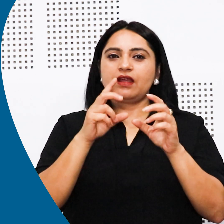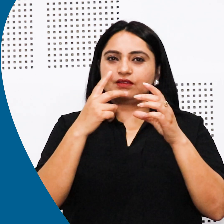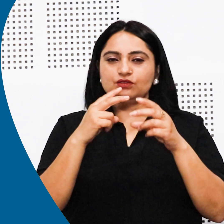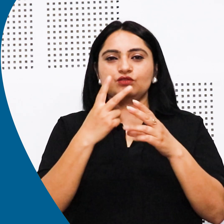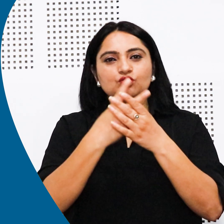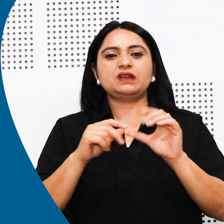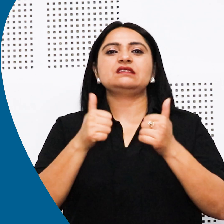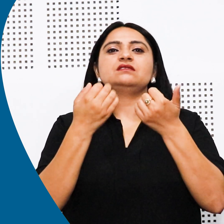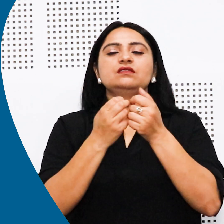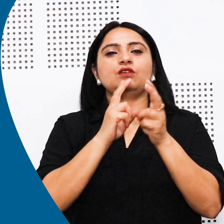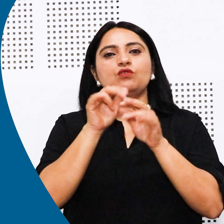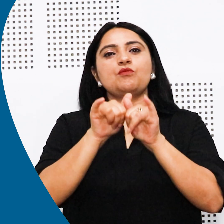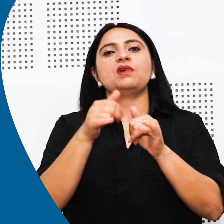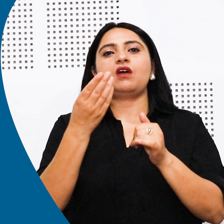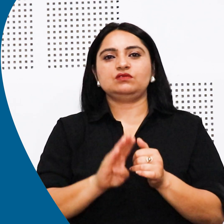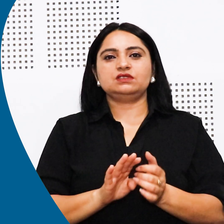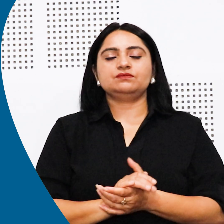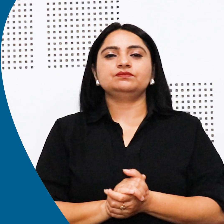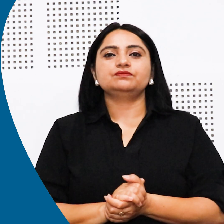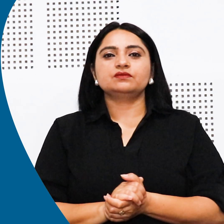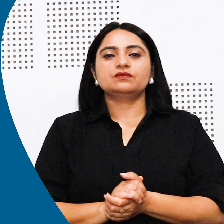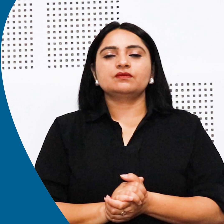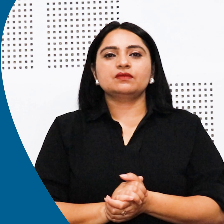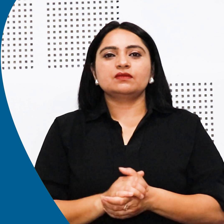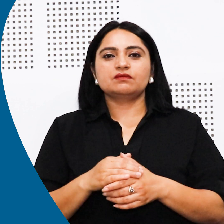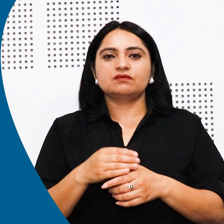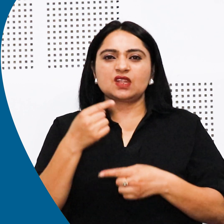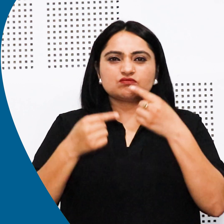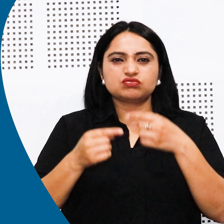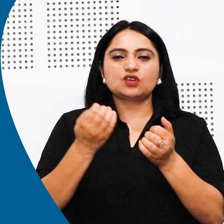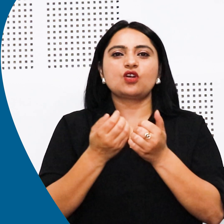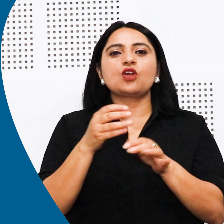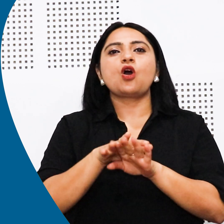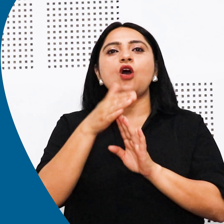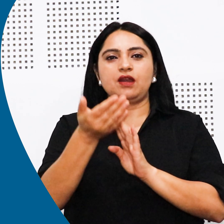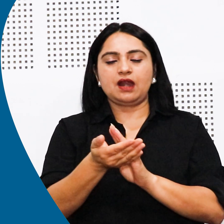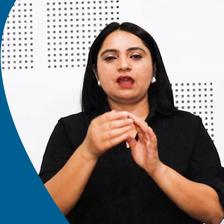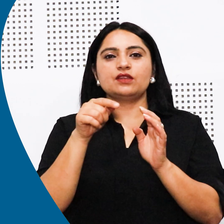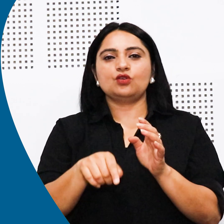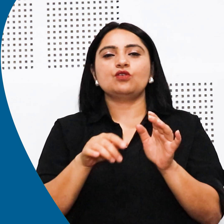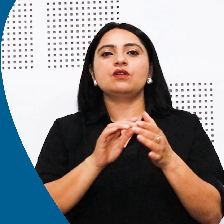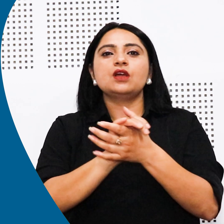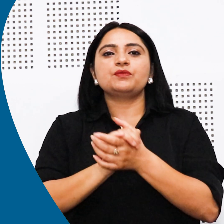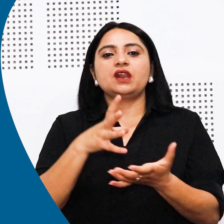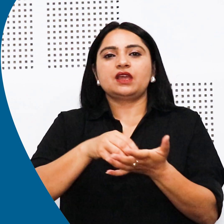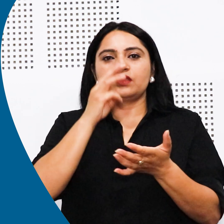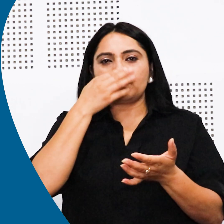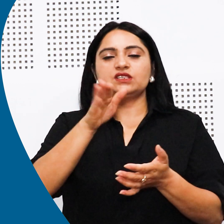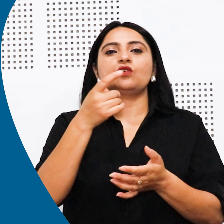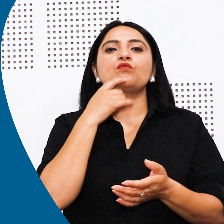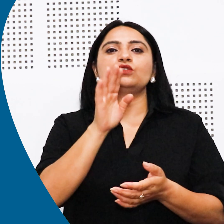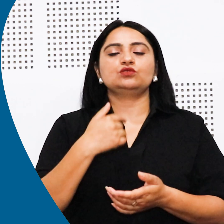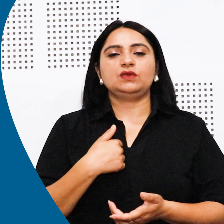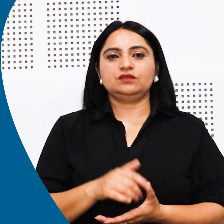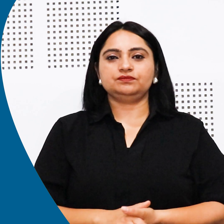कुरा मिलाउनु हुने रहेछ। कस्तो राम्रो। मनमुटाव गर्नेहरूलाई अबदेखि यो मेलमिलाप केन्द्रमै जाऊ भन्छु म